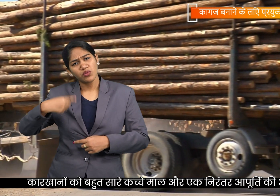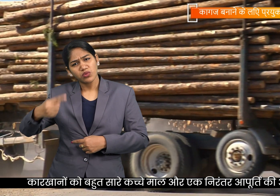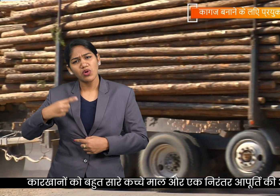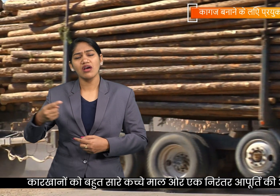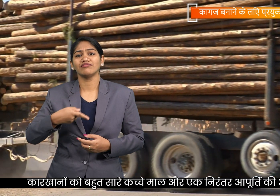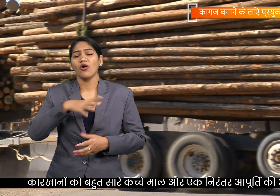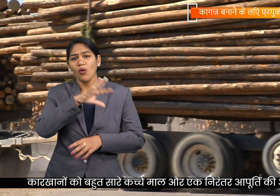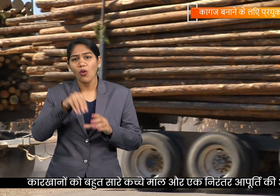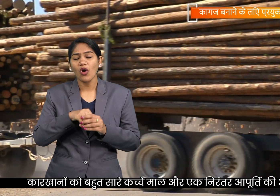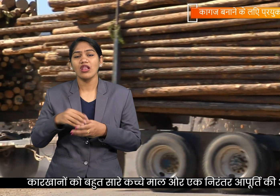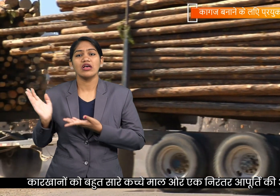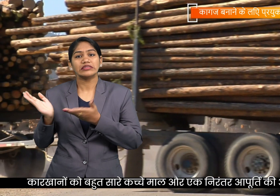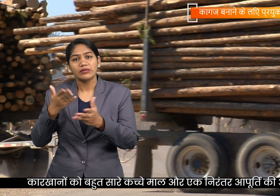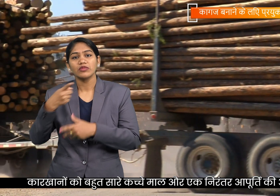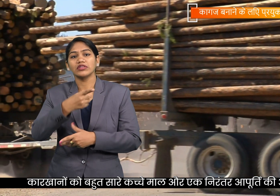है।